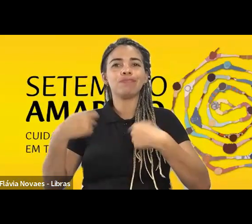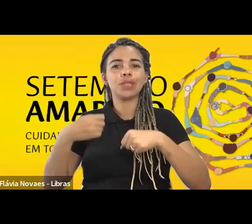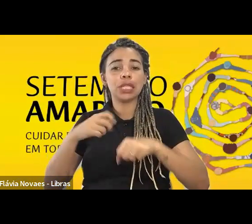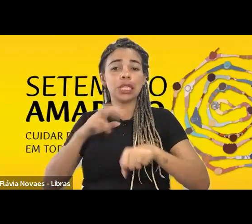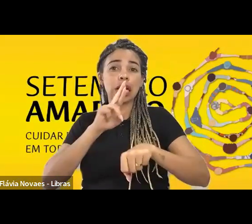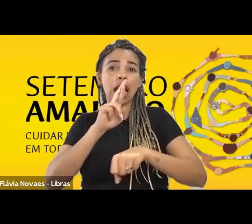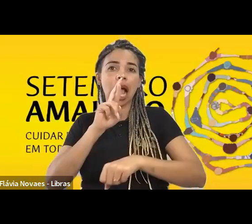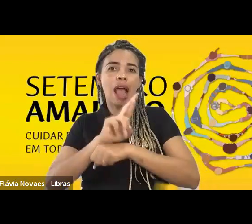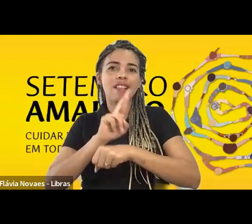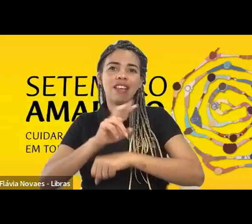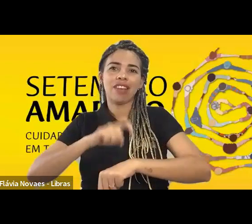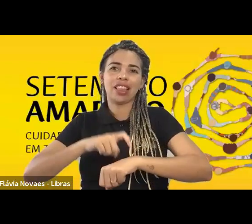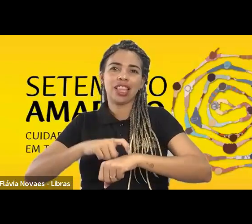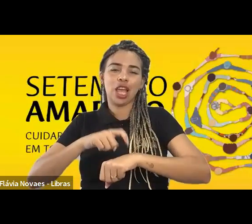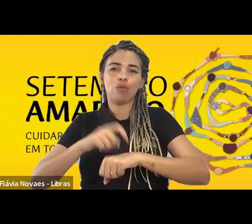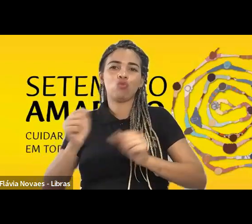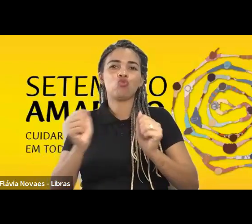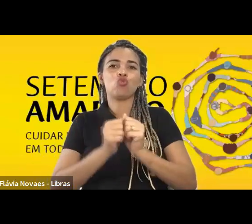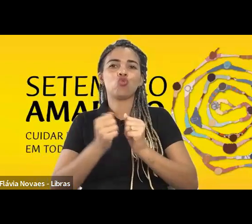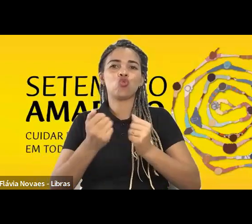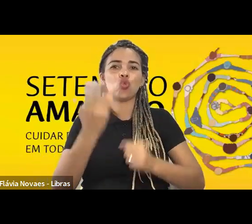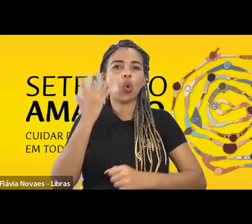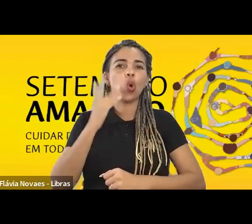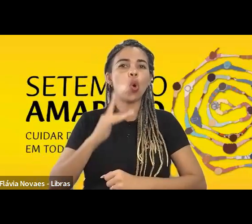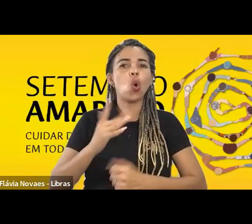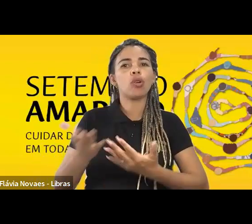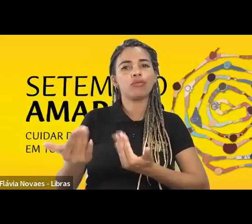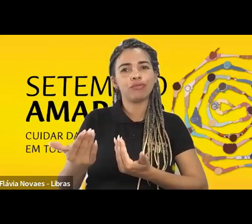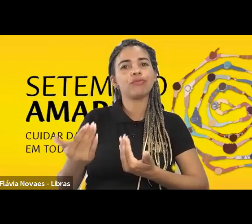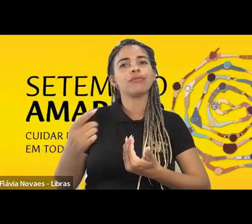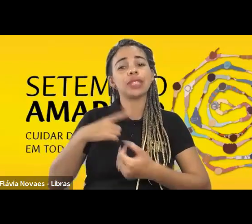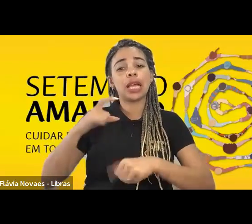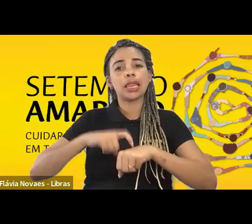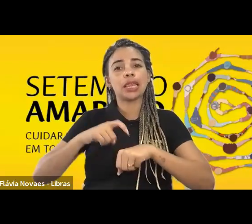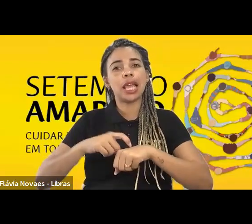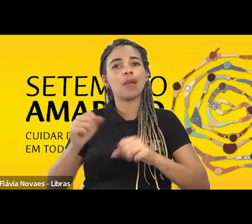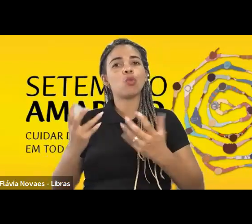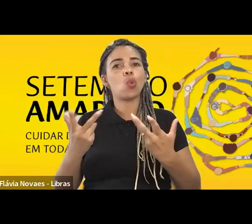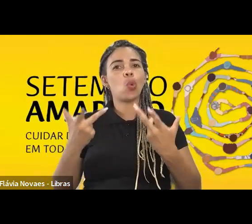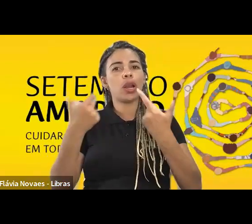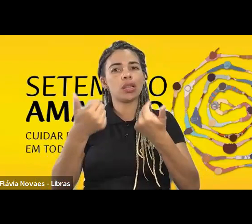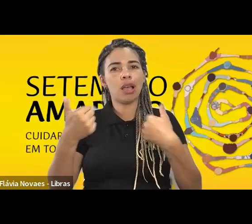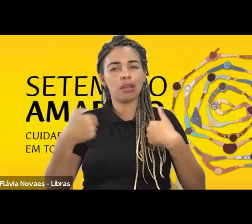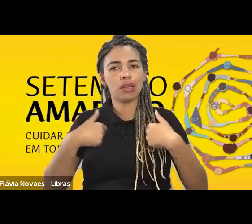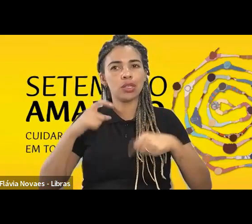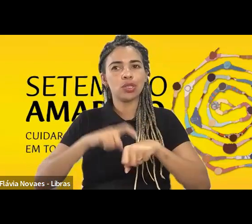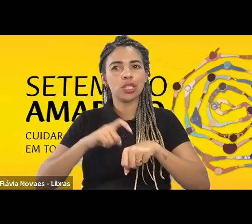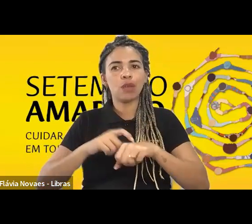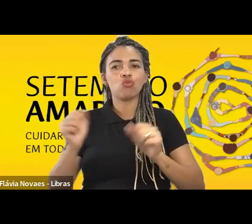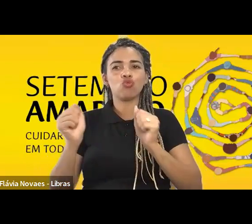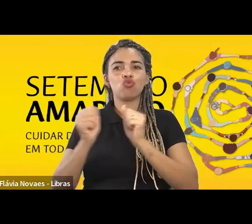tempo precisa ser um tempo de qualidade, o tempo que eu vou estar com o meu filho, com a minha filha, com o